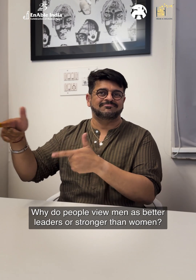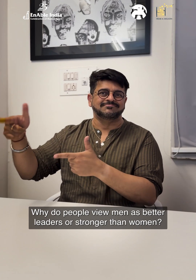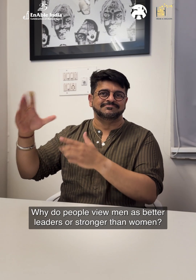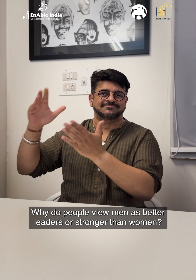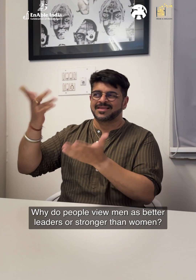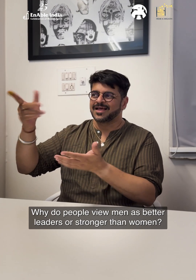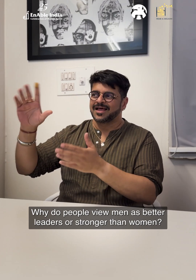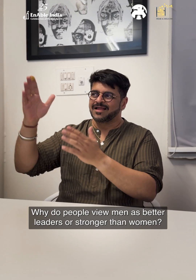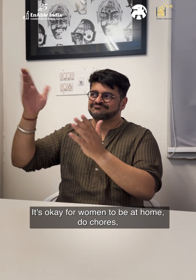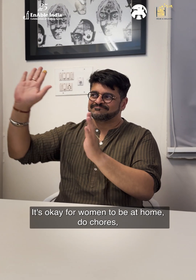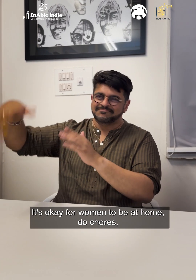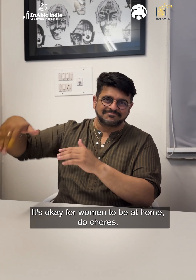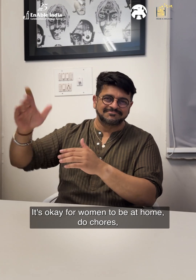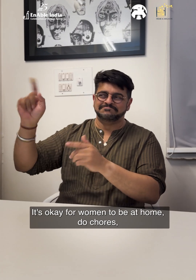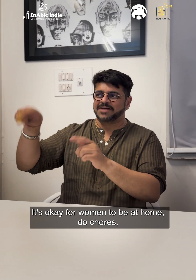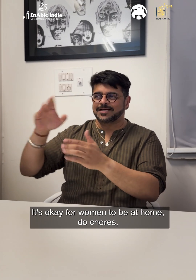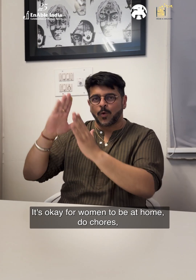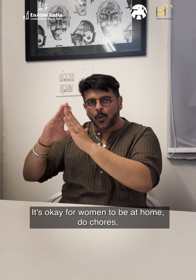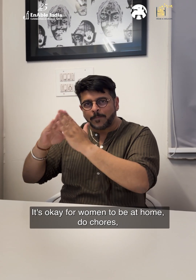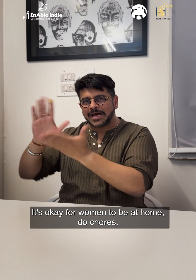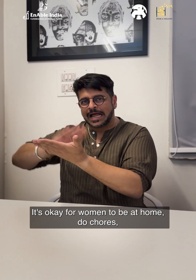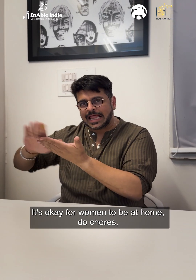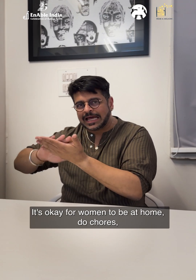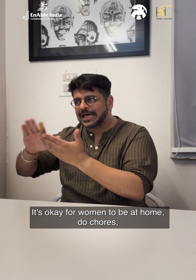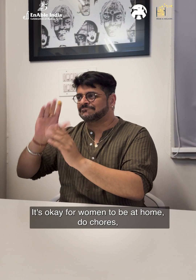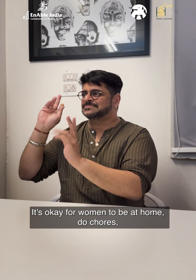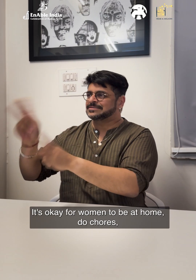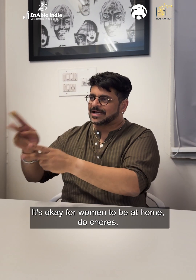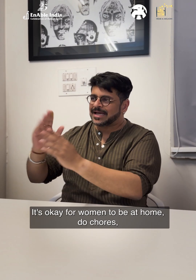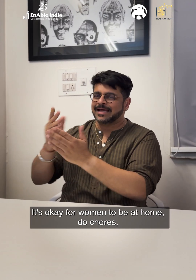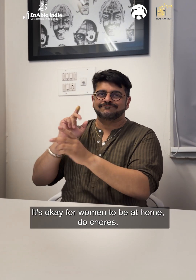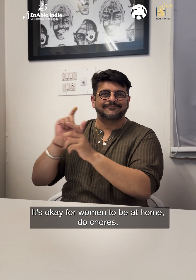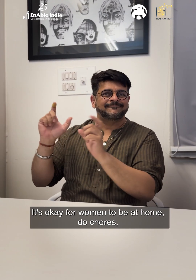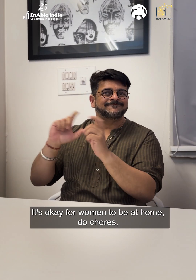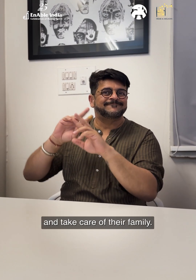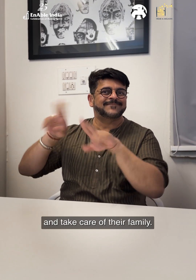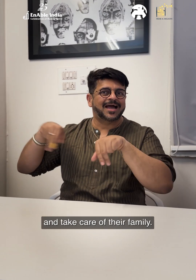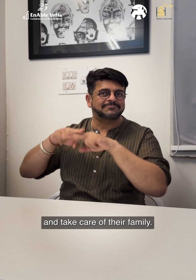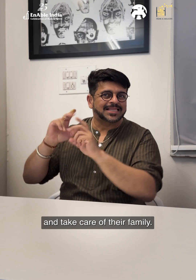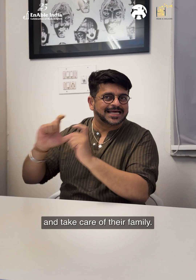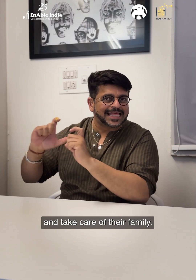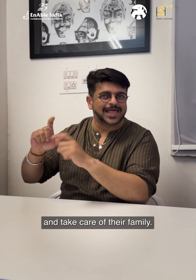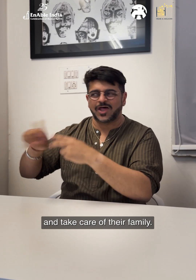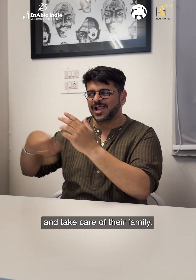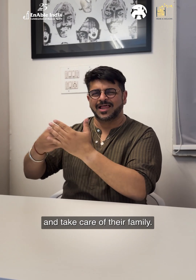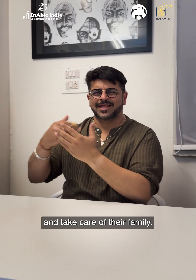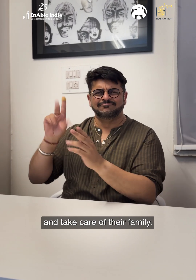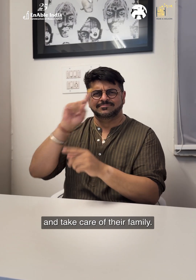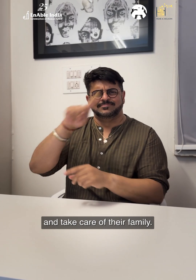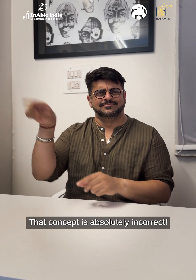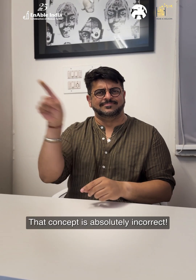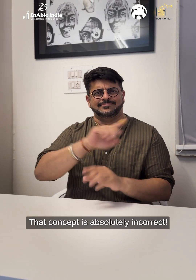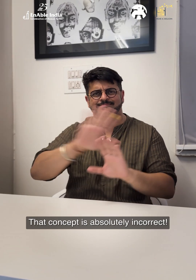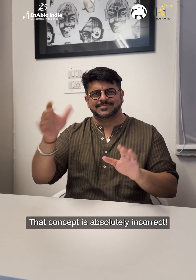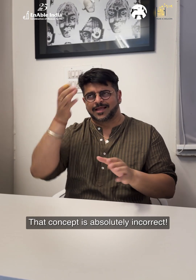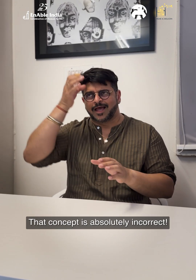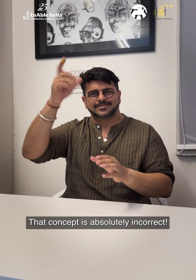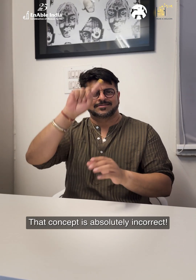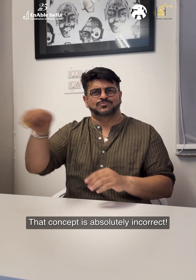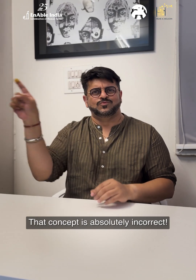महिलाओं के लिए घर पर रहना, काम करना और अपने परिवार की देखभाल करना ठीक है। यह अवधारणा बिल्कुल गलत है।